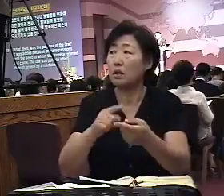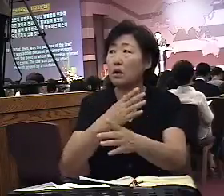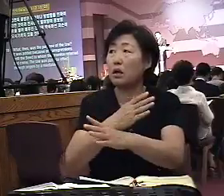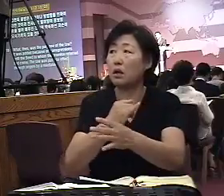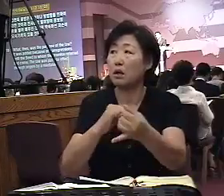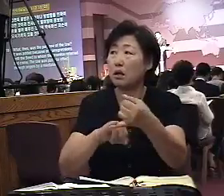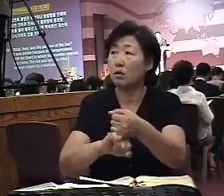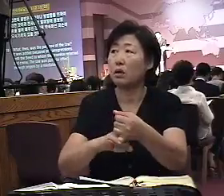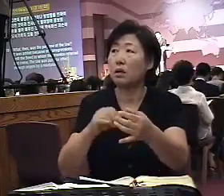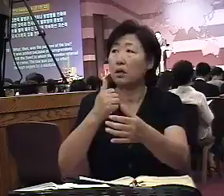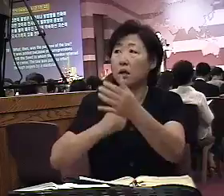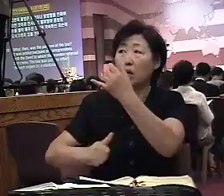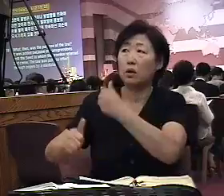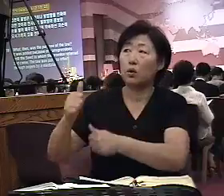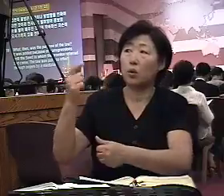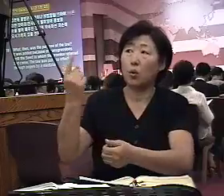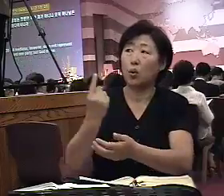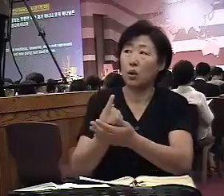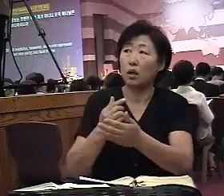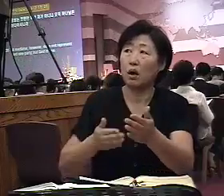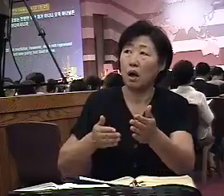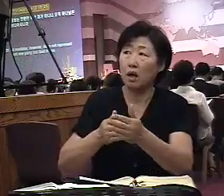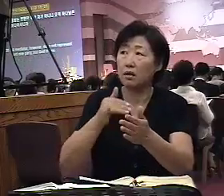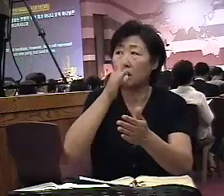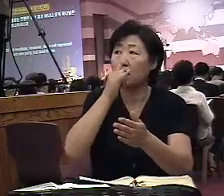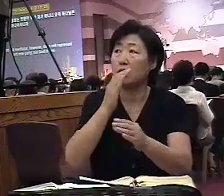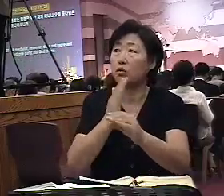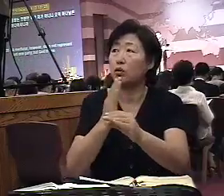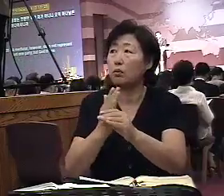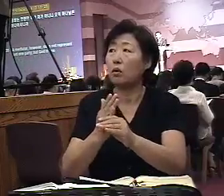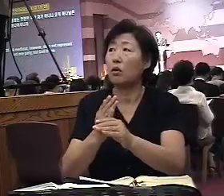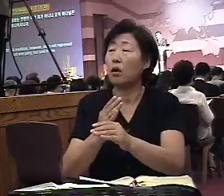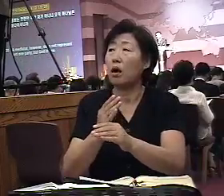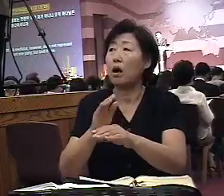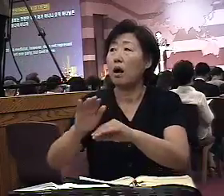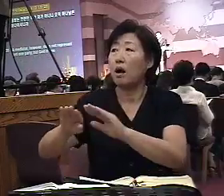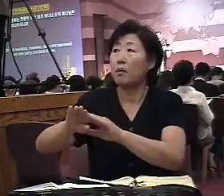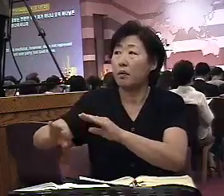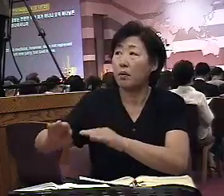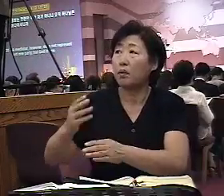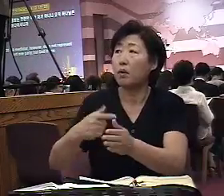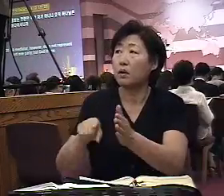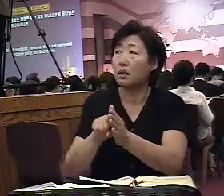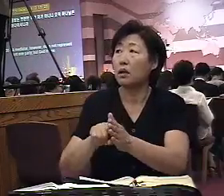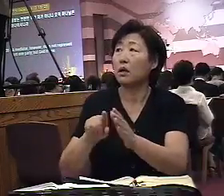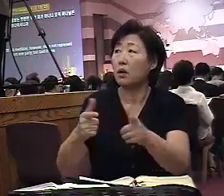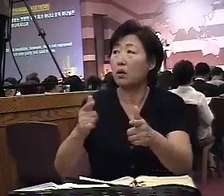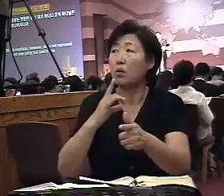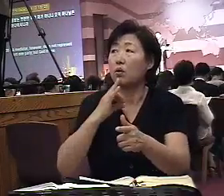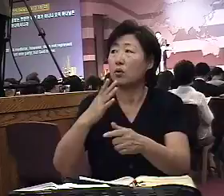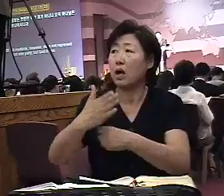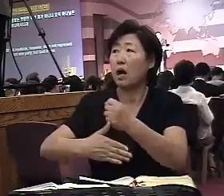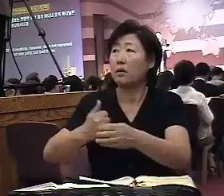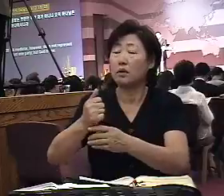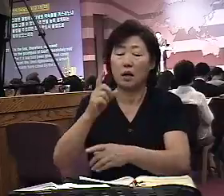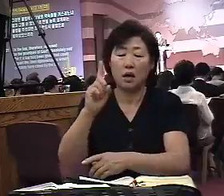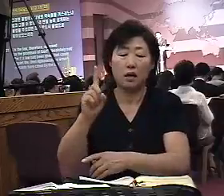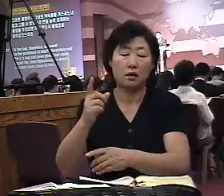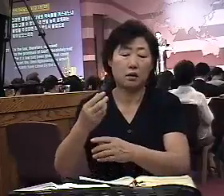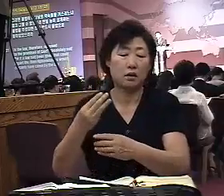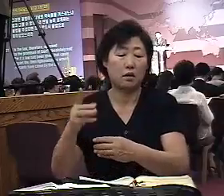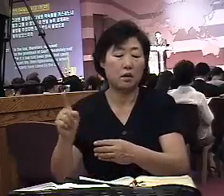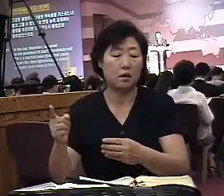약속하신 자손이 오시기까지 있을 것이라. 중보는 한편만 위한 자가 아니니 오직 하나님은